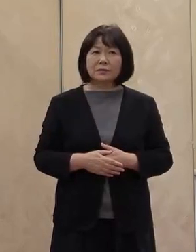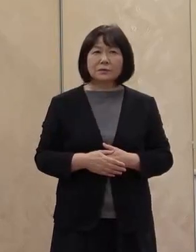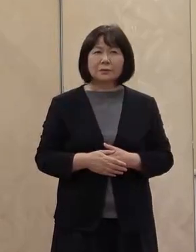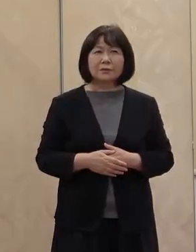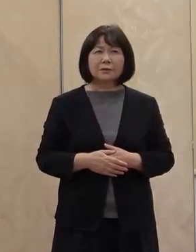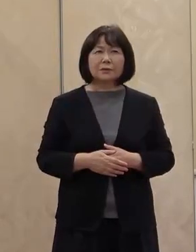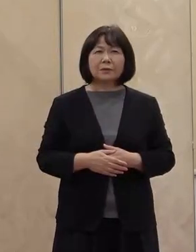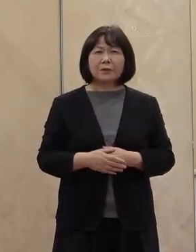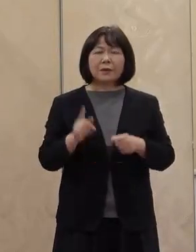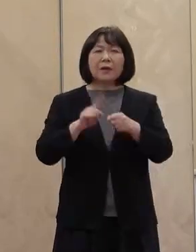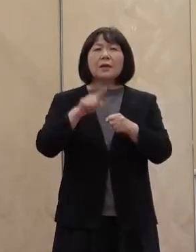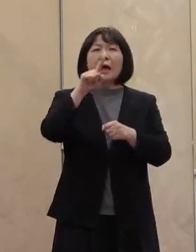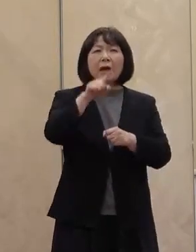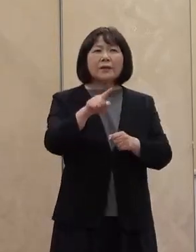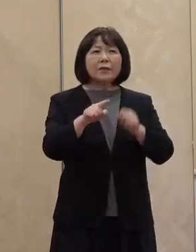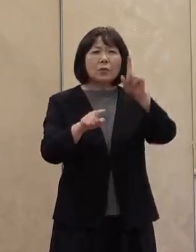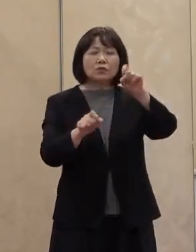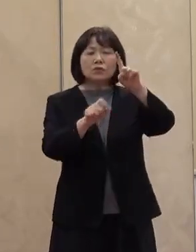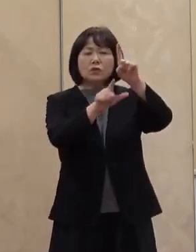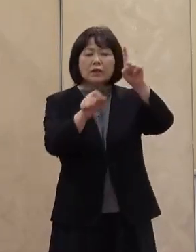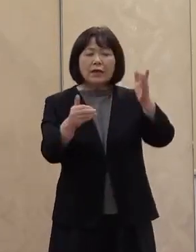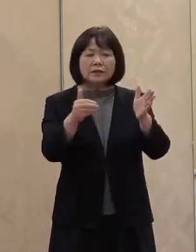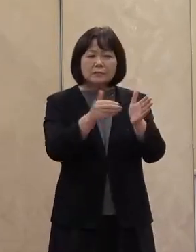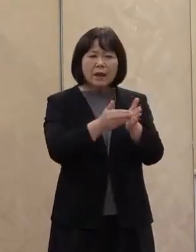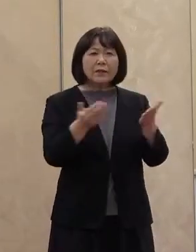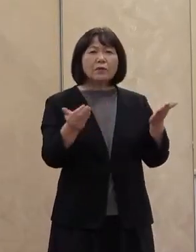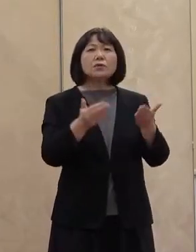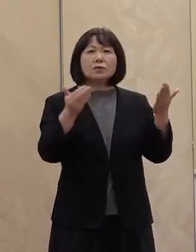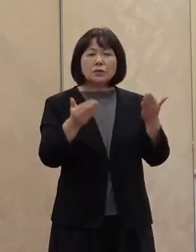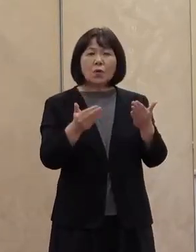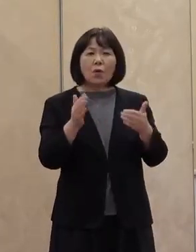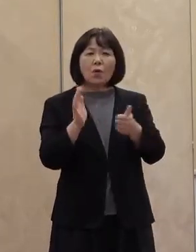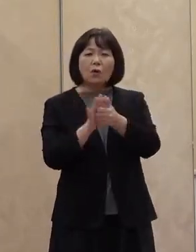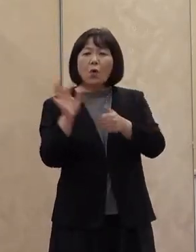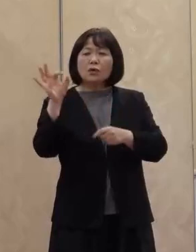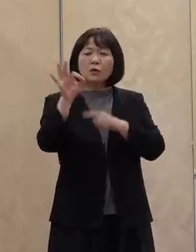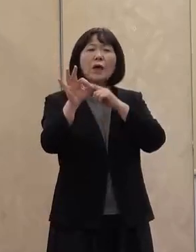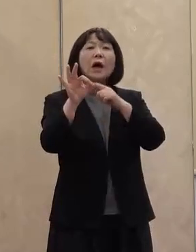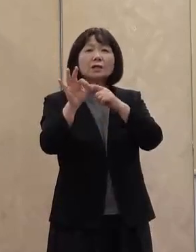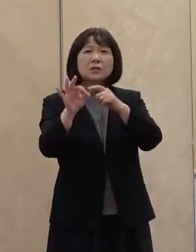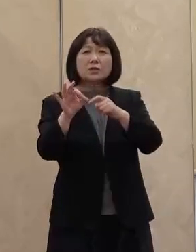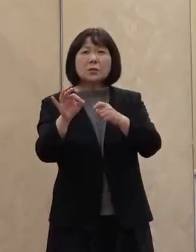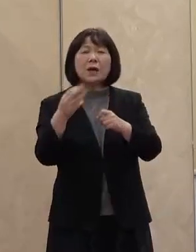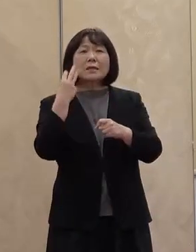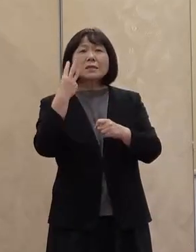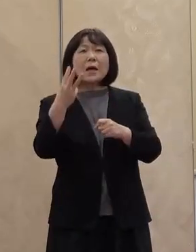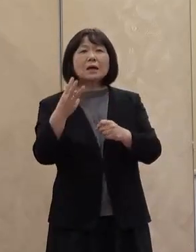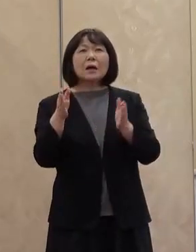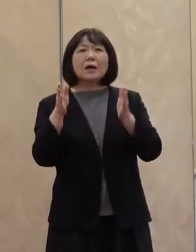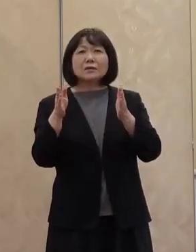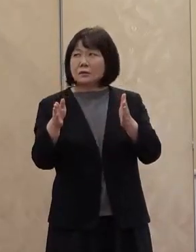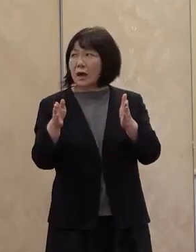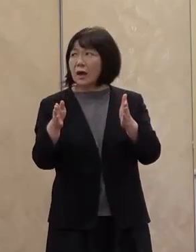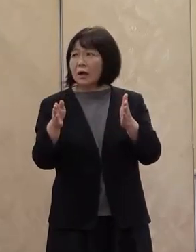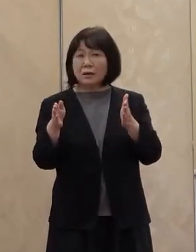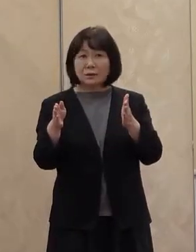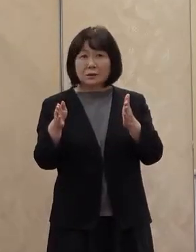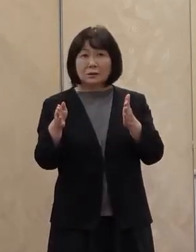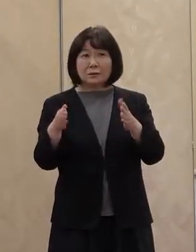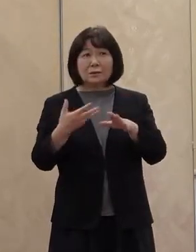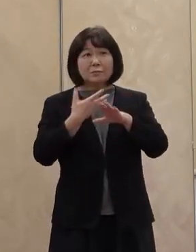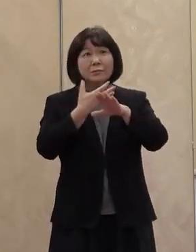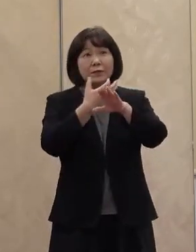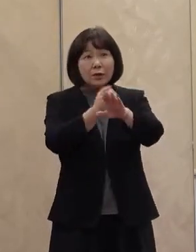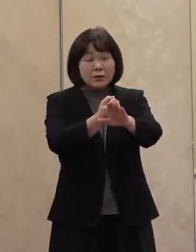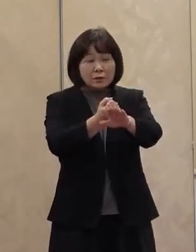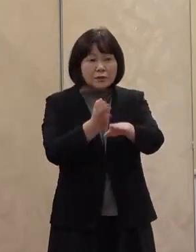来年の11月までの事業ですけど、公金を出すのは3ヶ月間 の、 雇用の定